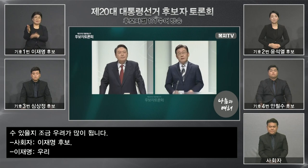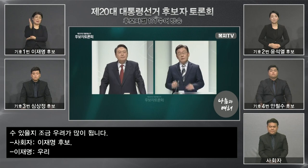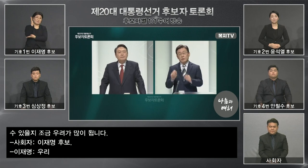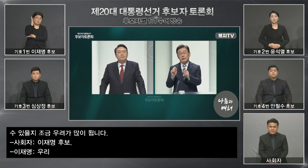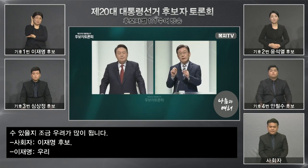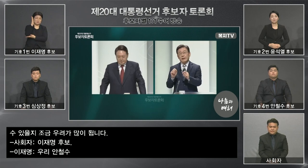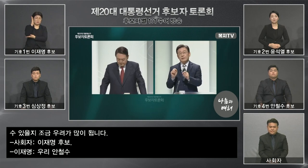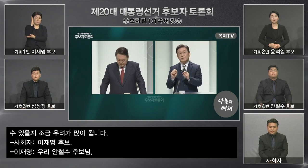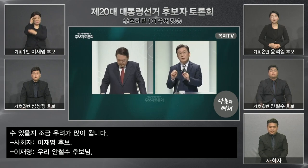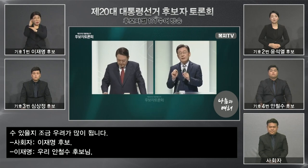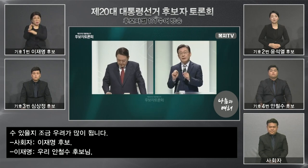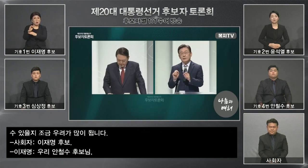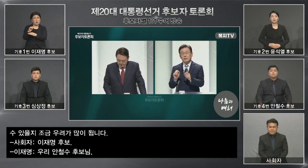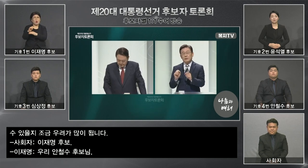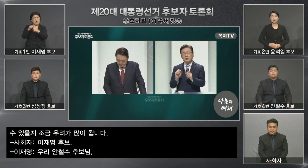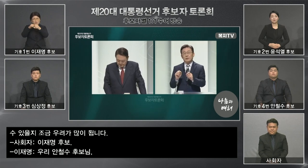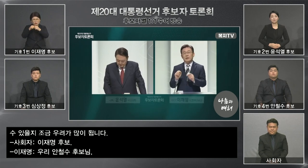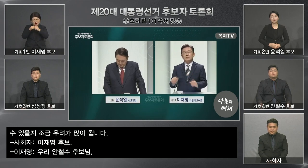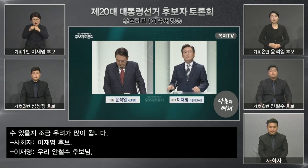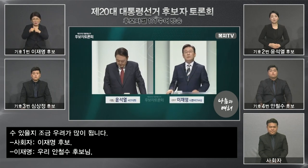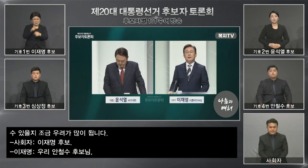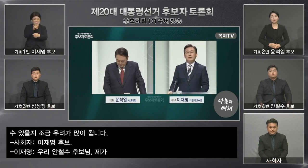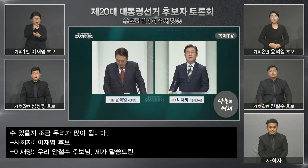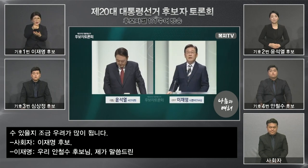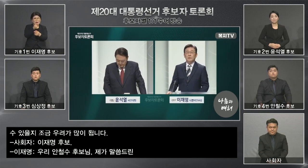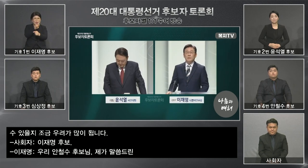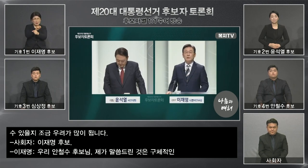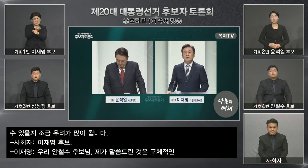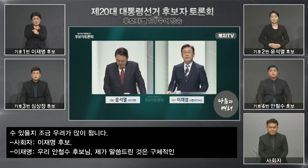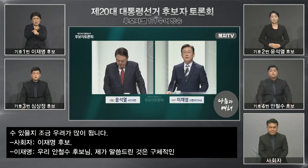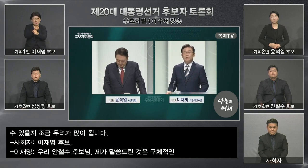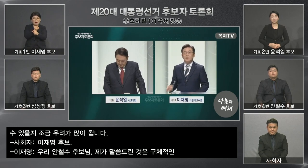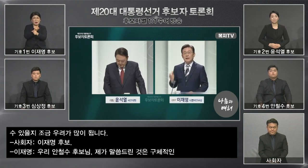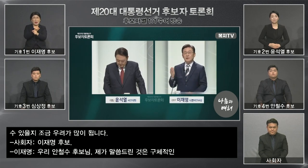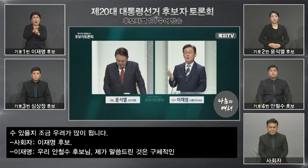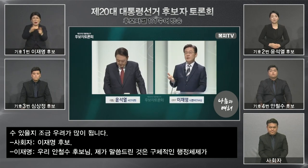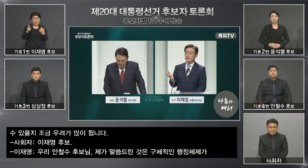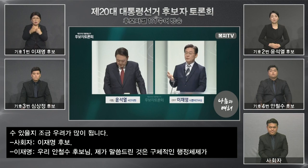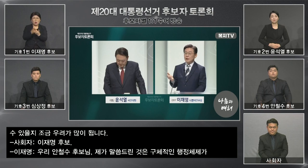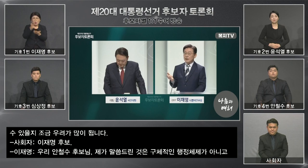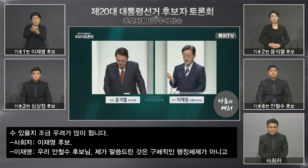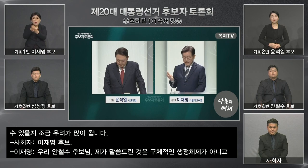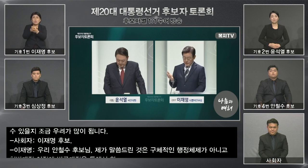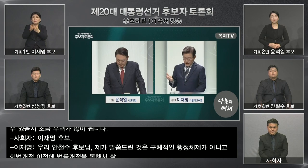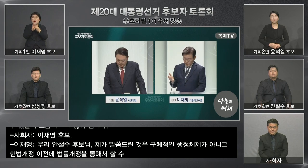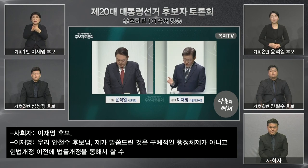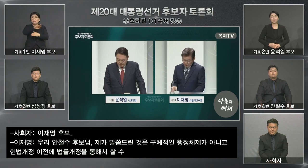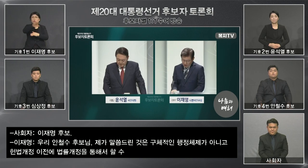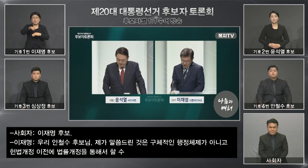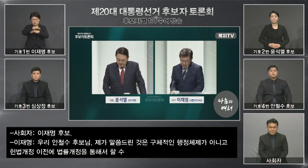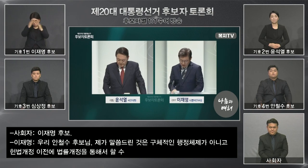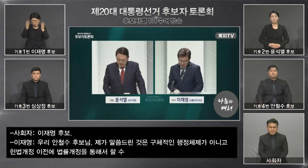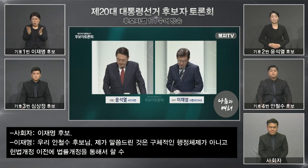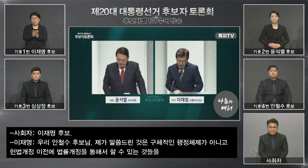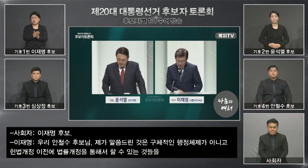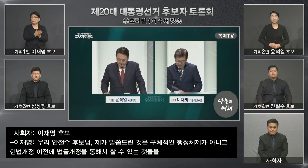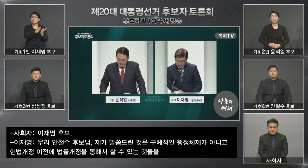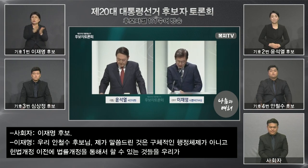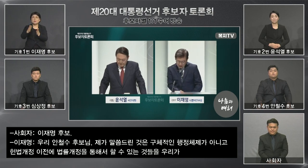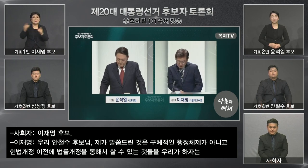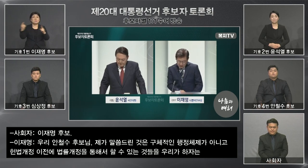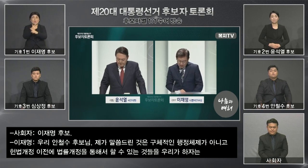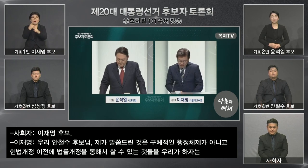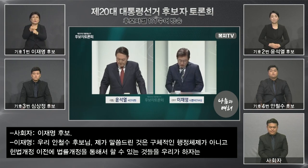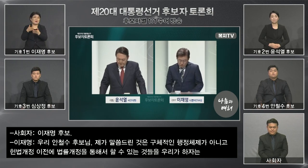구체적인 행정체제가 아니고 헌법 개정 예전에 법률 개정을 통해서 할 수 있는 것들을 우리가 하자 이 말씀이었다는 말씀을 하나 드립니다.